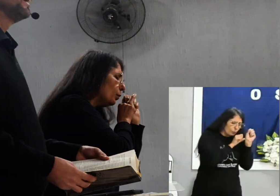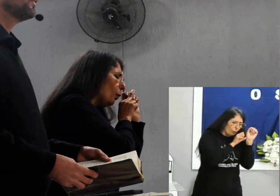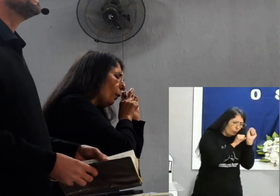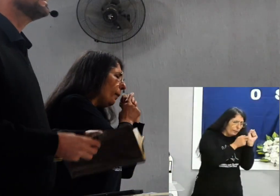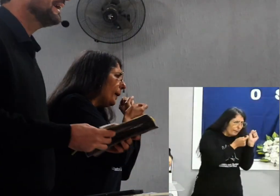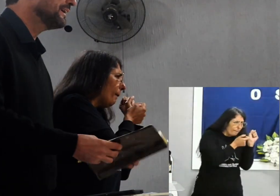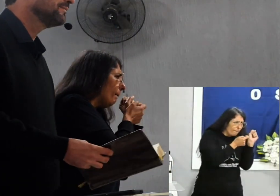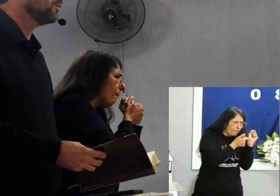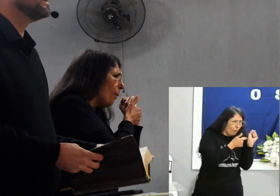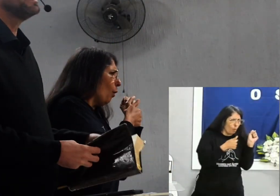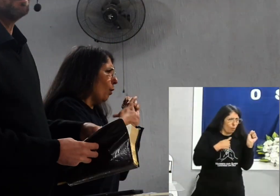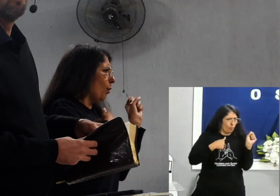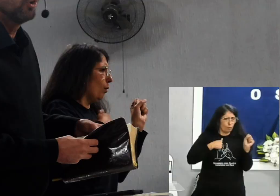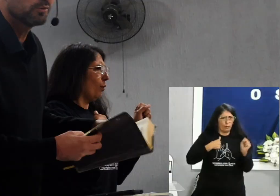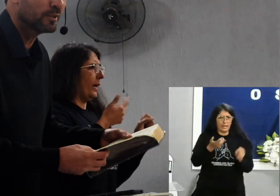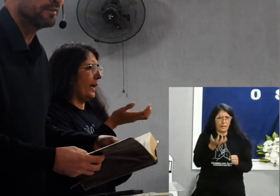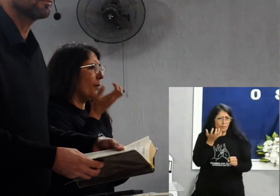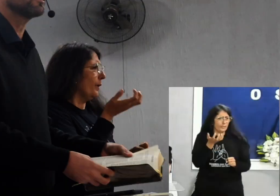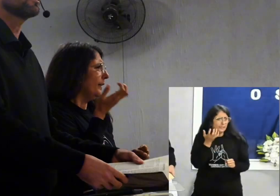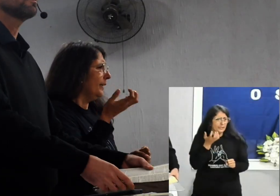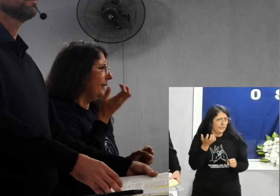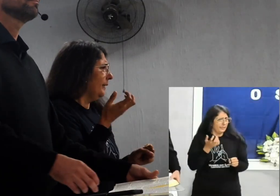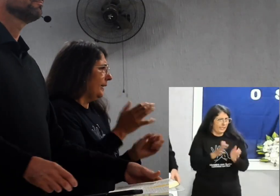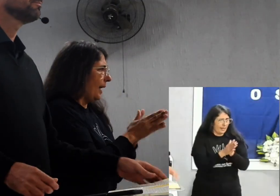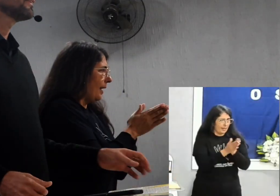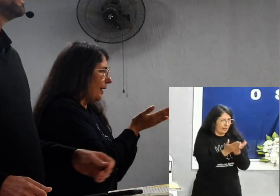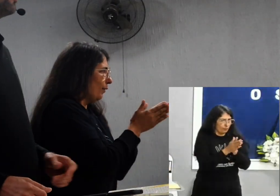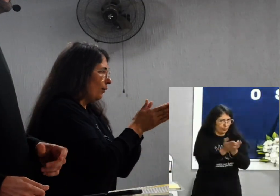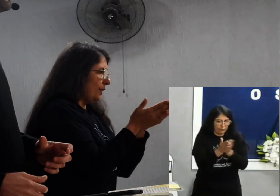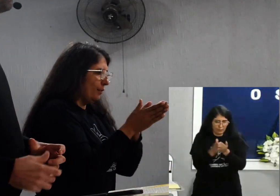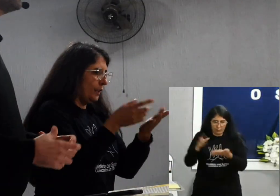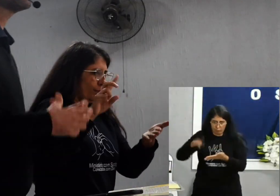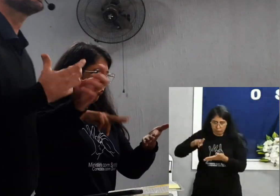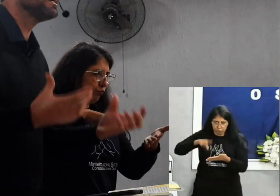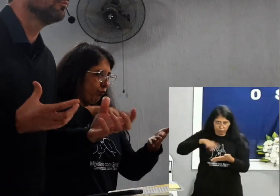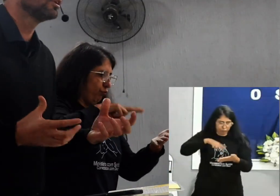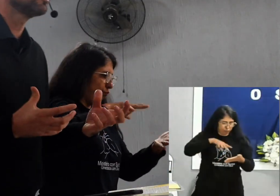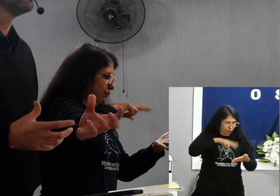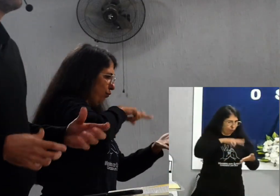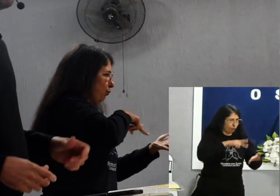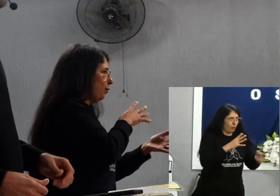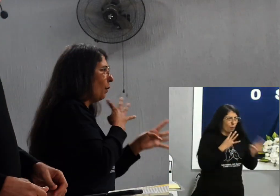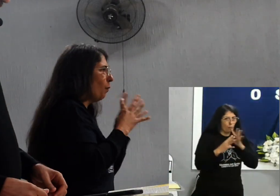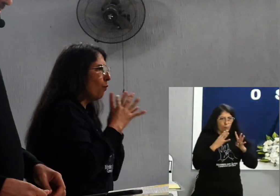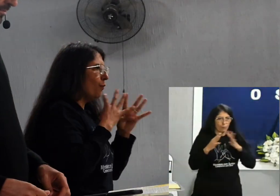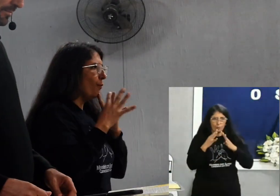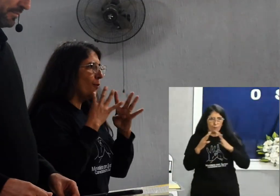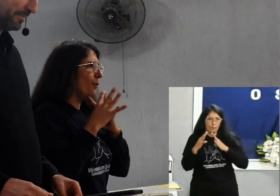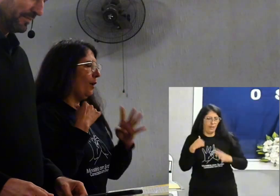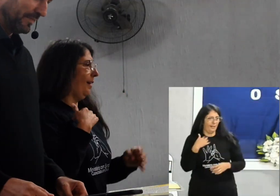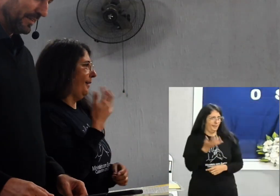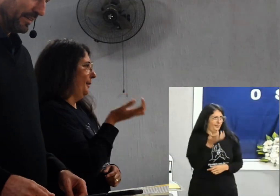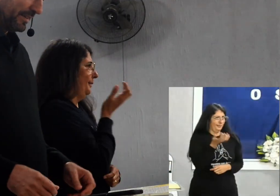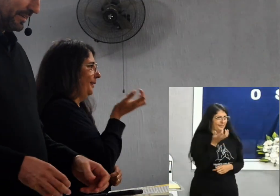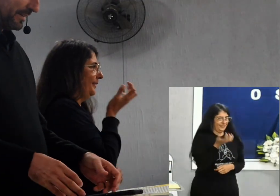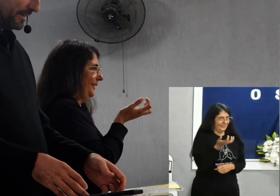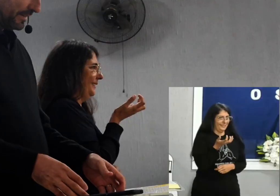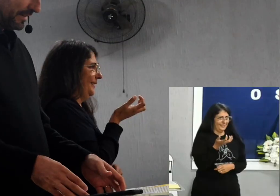mais. Eu queria ler muitos livros. Eu queria conhecer muito.